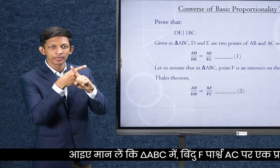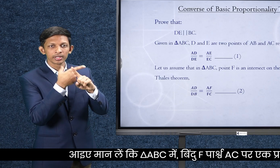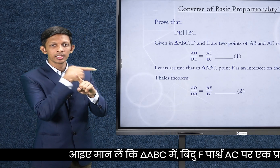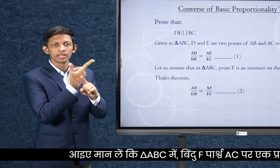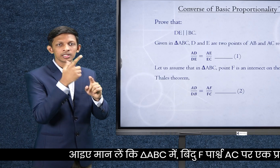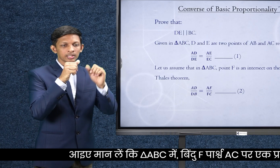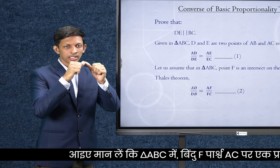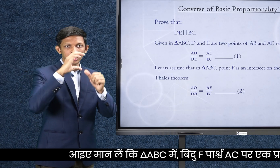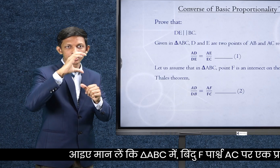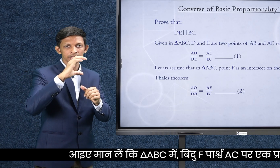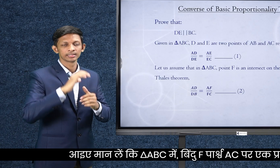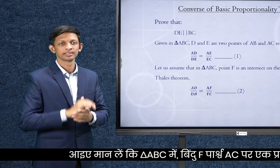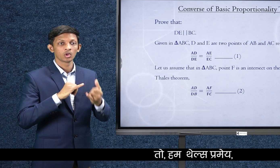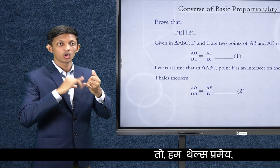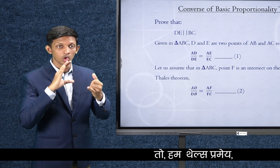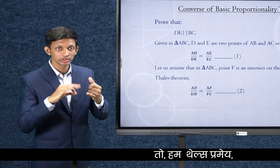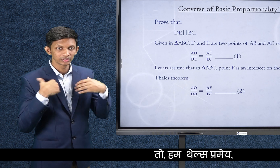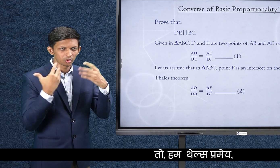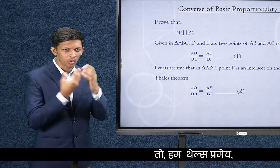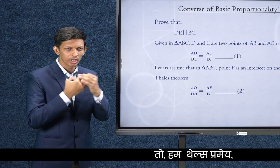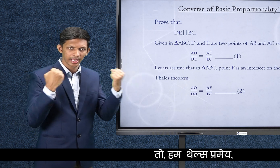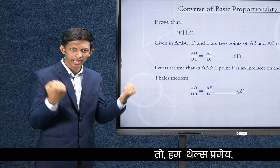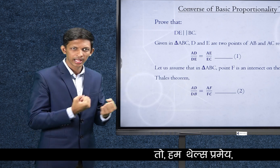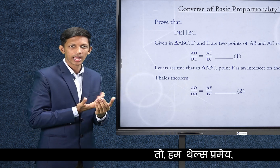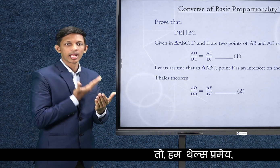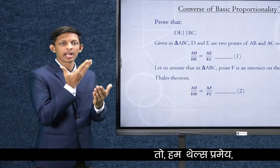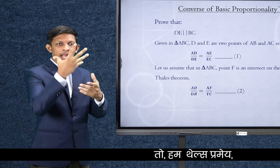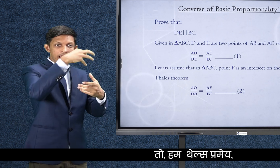है। तो हम तेल्स प्रमेय